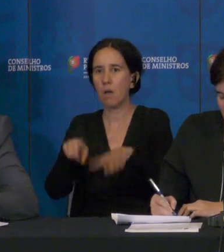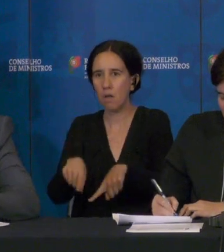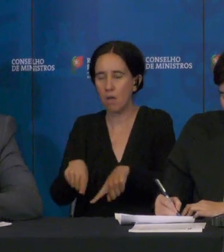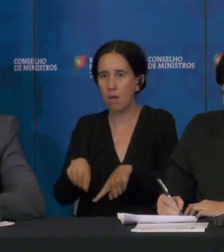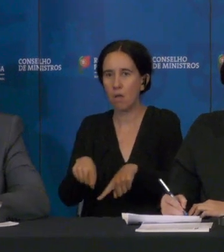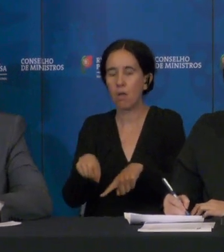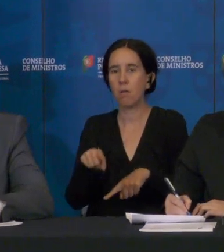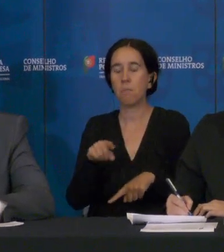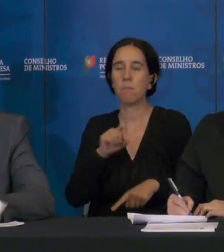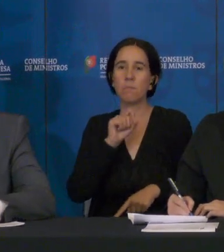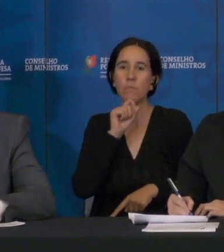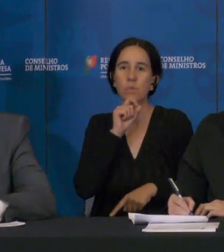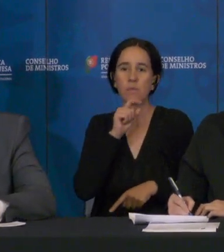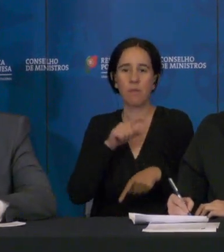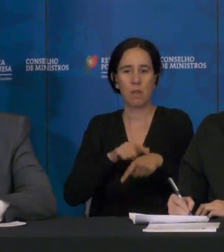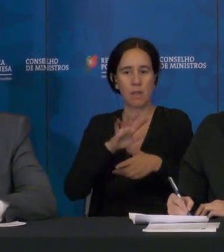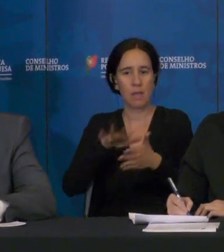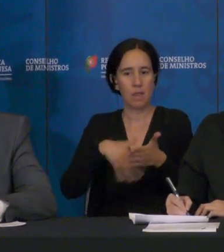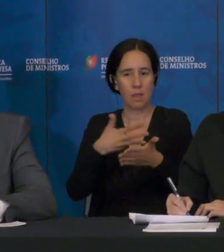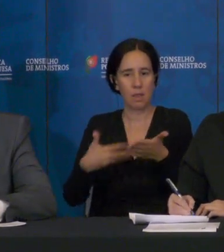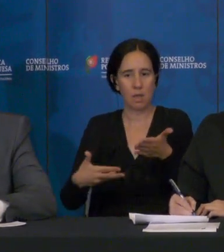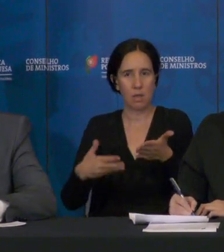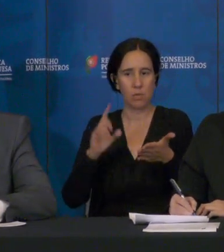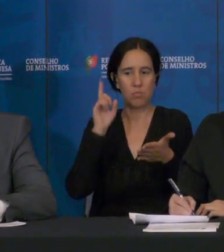também há algum calendário